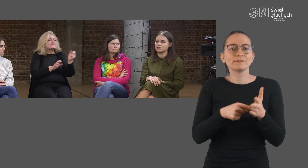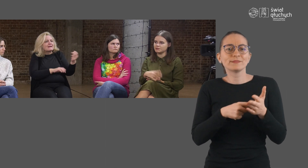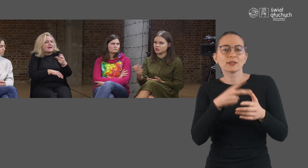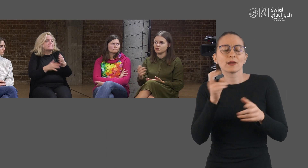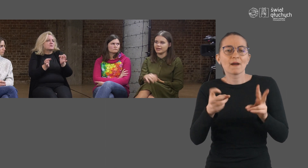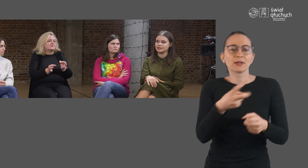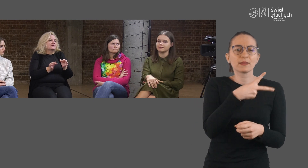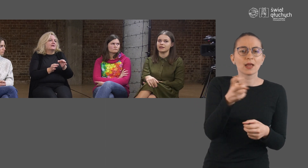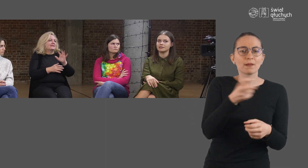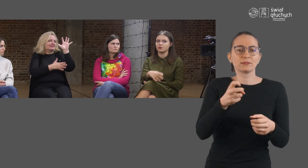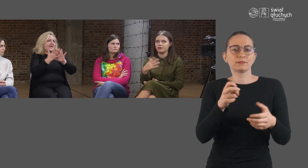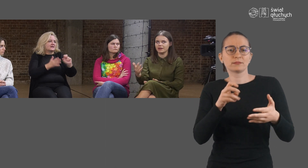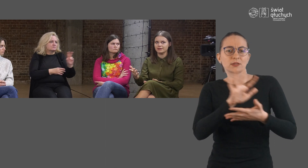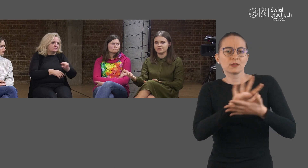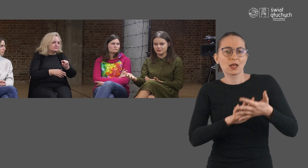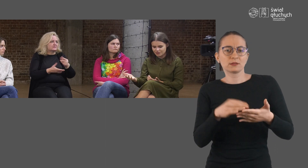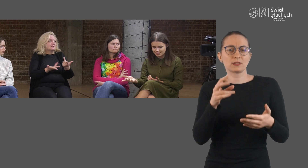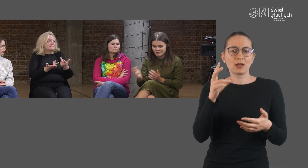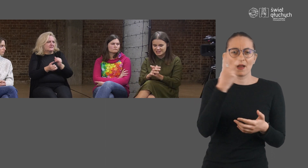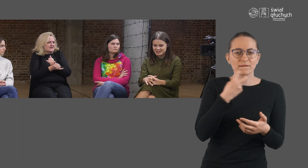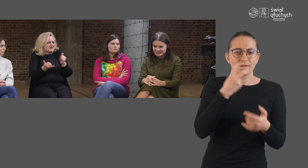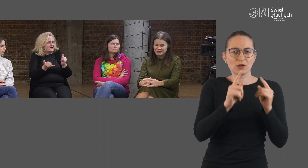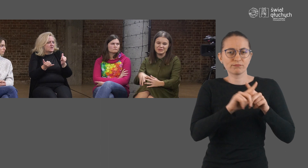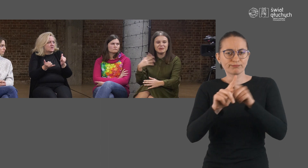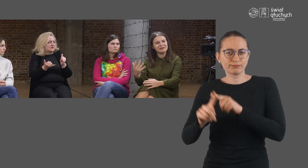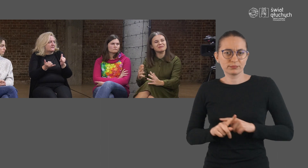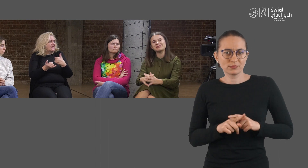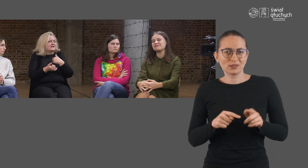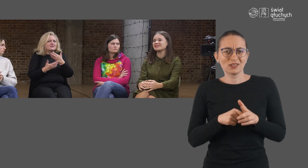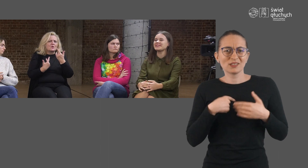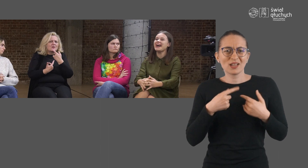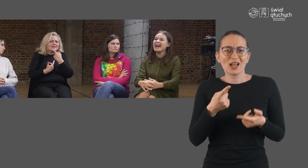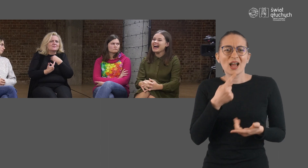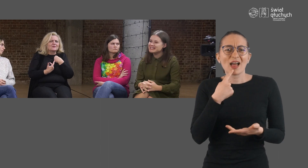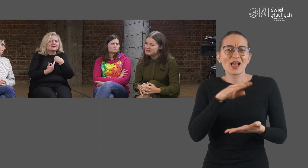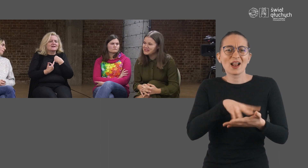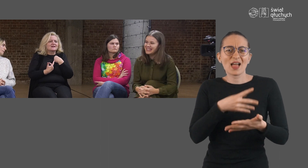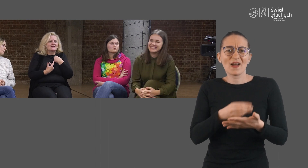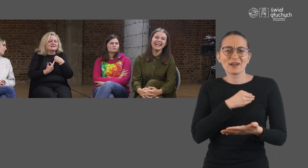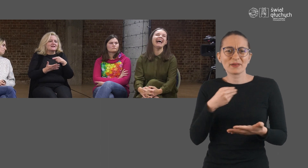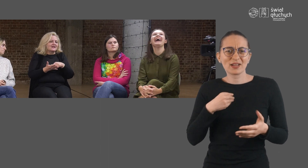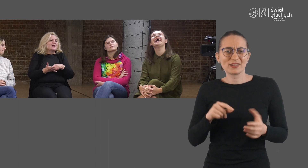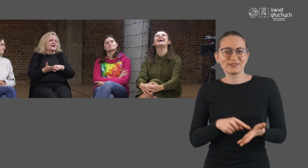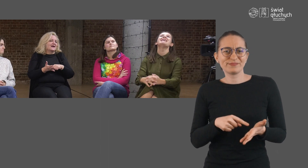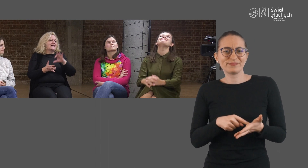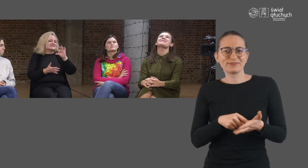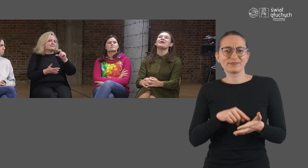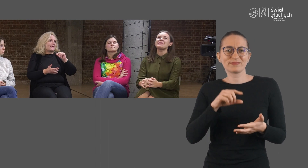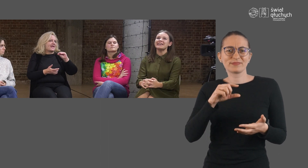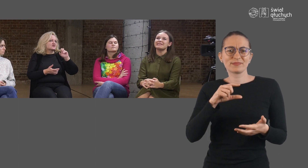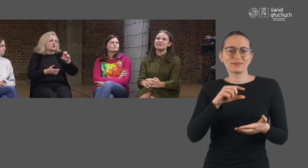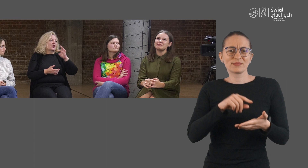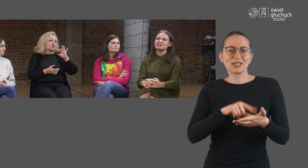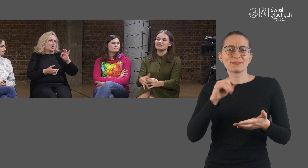bieżące, czyli speech to text, tak zwany symulator. Nie potrafię powiedzieć po polsku, ale speech to text.